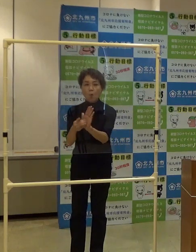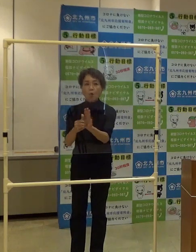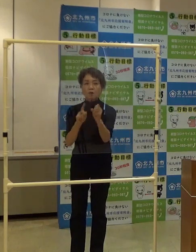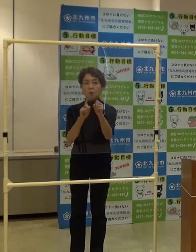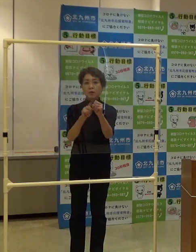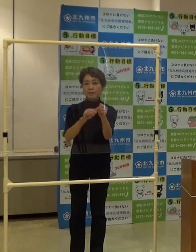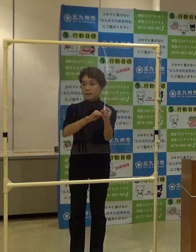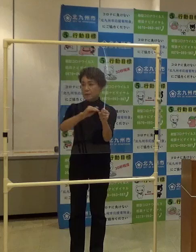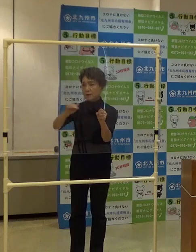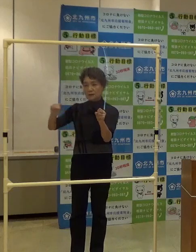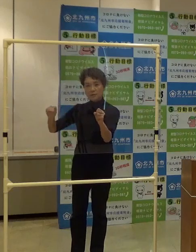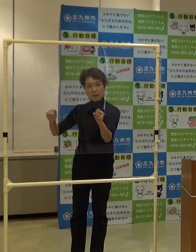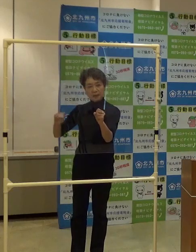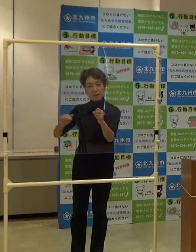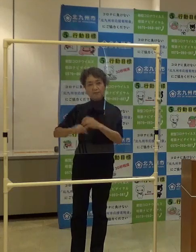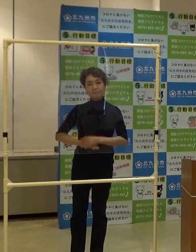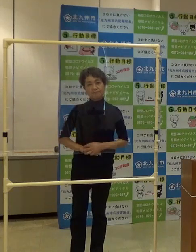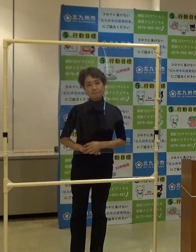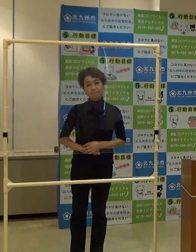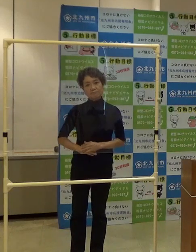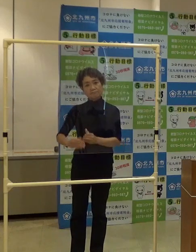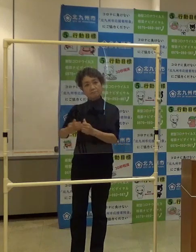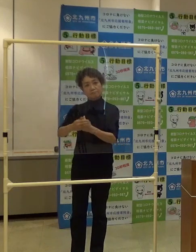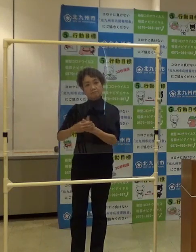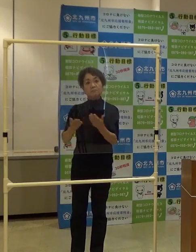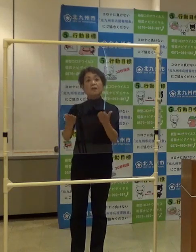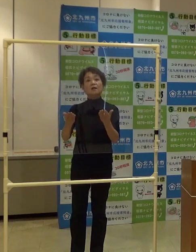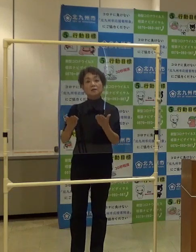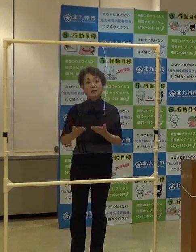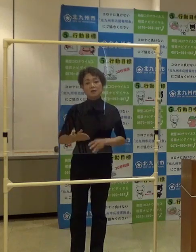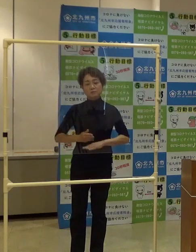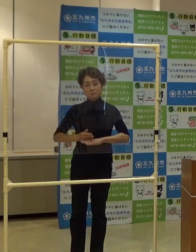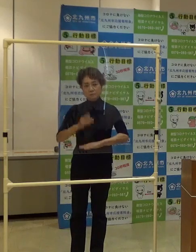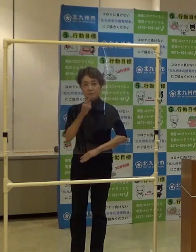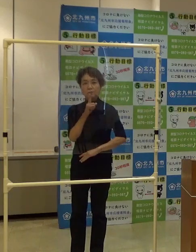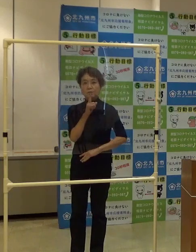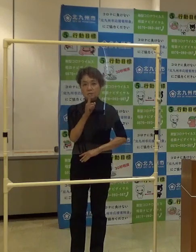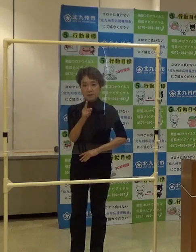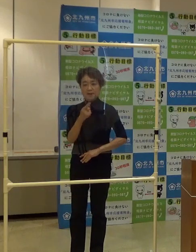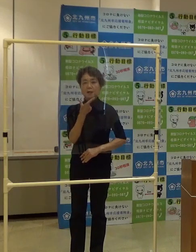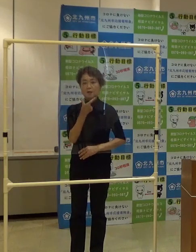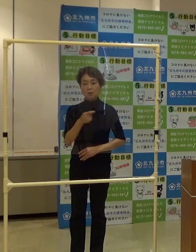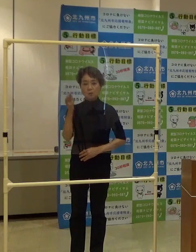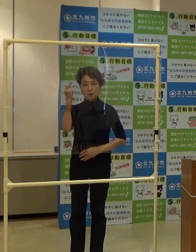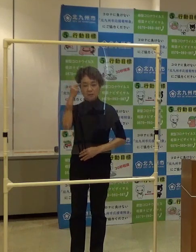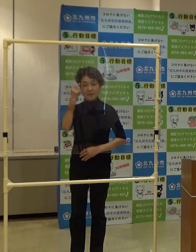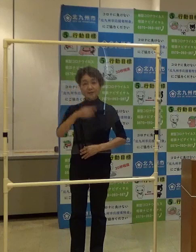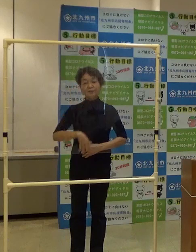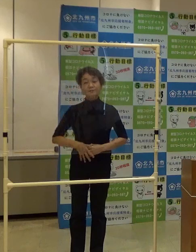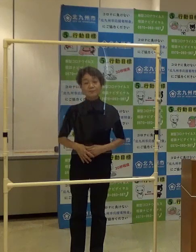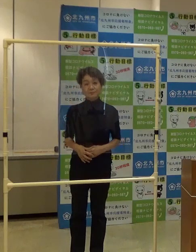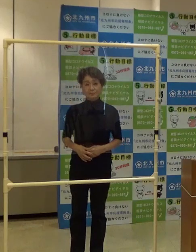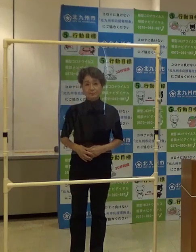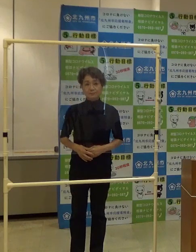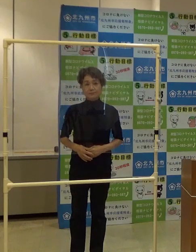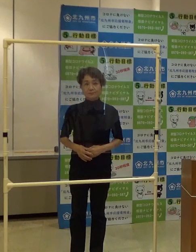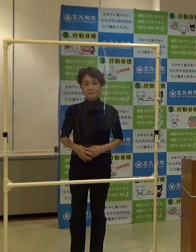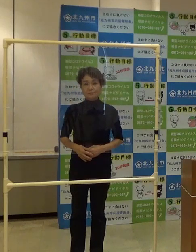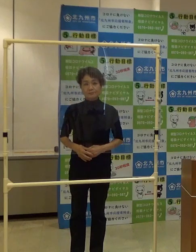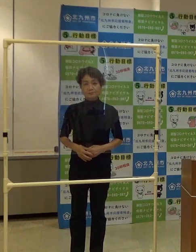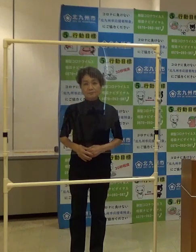様方に、お力添えいただいておりますことを厚くお礼を申し上げたいと思っております。これから